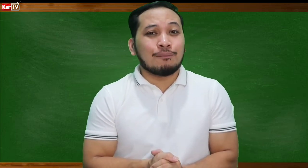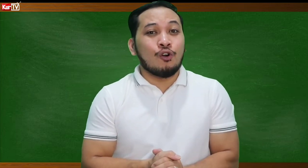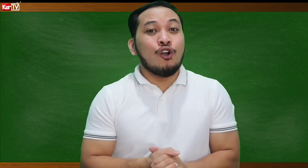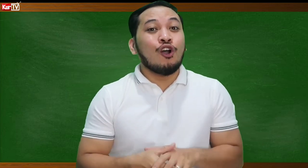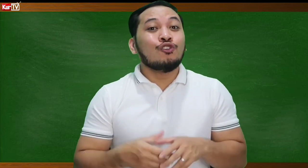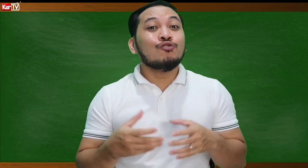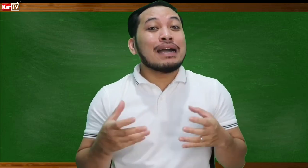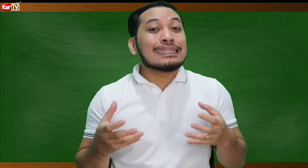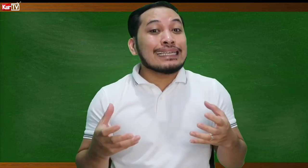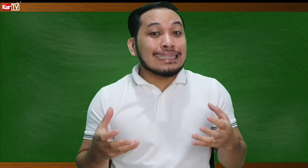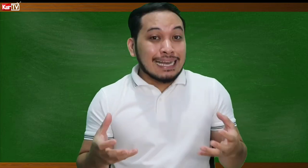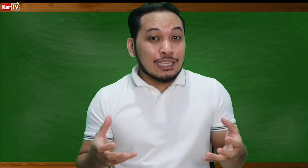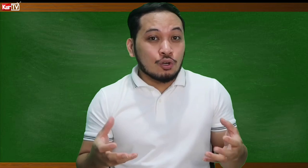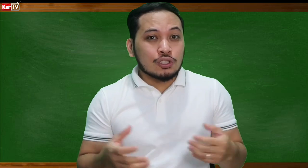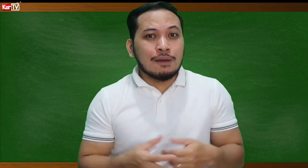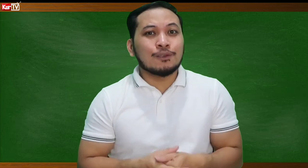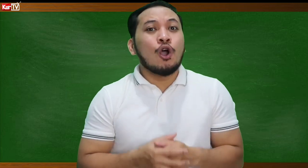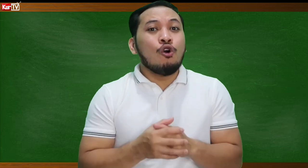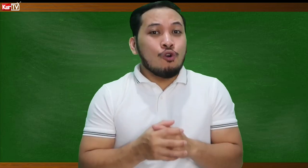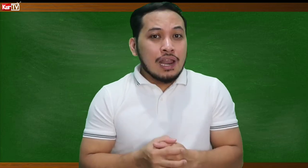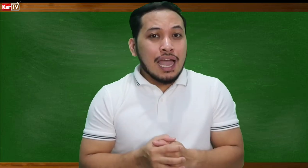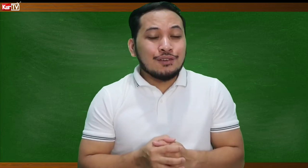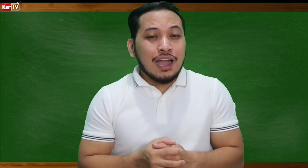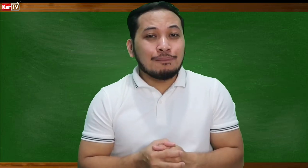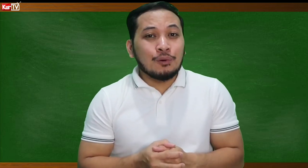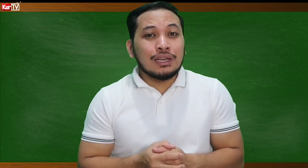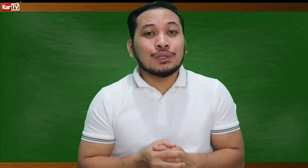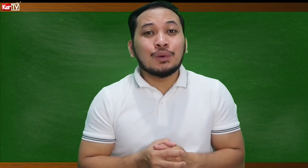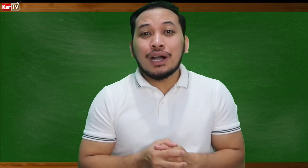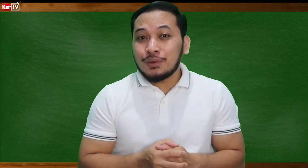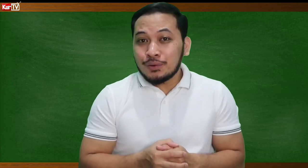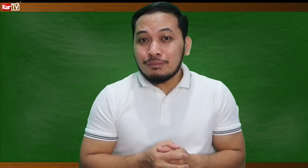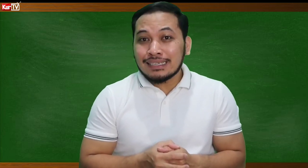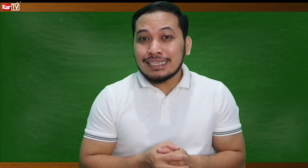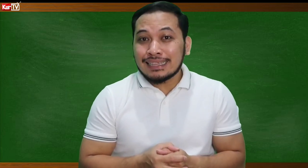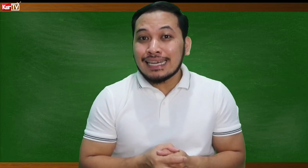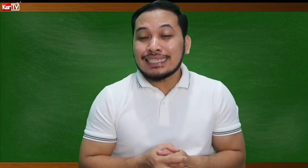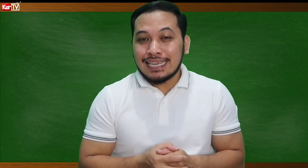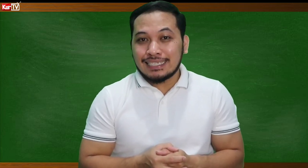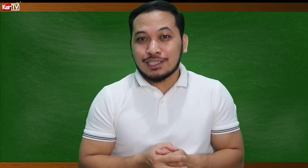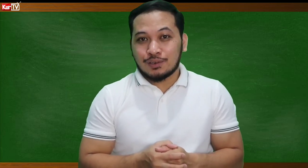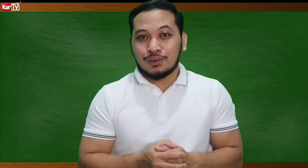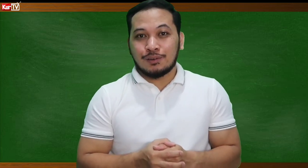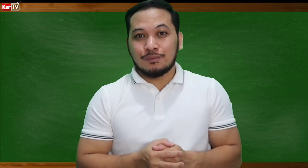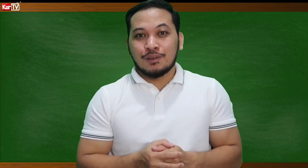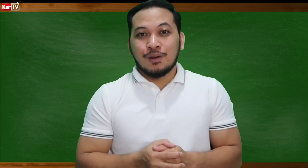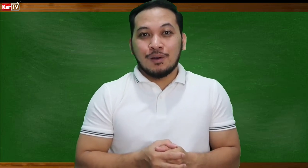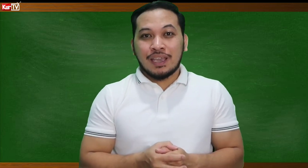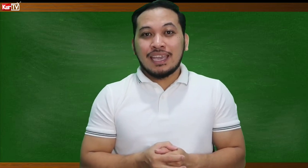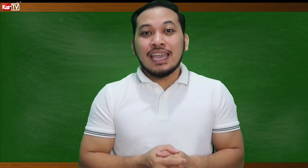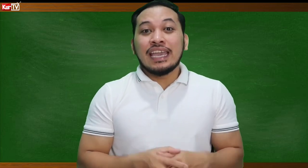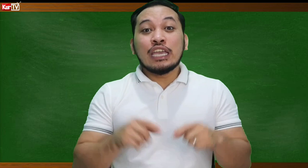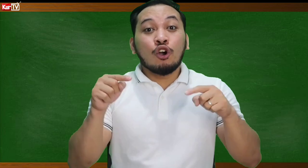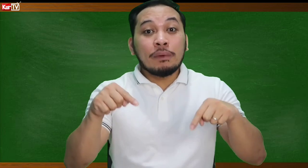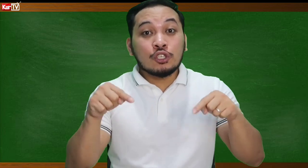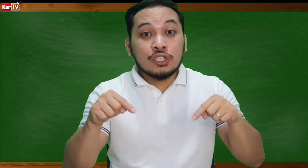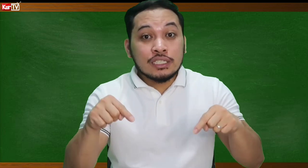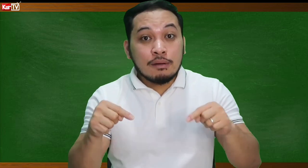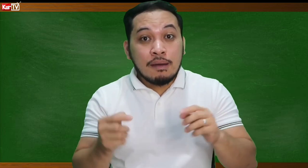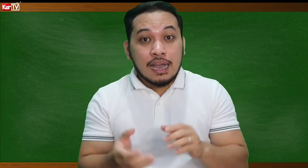po yung mga salitang ito. Tapos, hulaan nyo nga po ulit kung ano yung mga salitang sinenyas ko. Okay? I-comment nyo dyan sa baba ha,